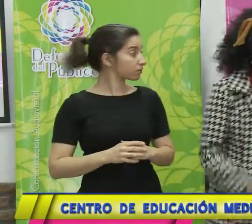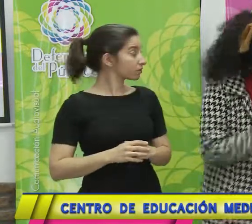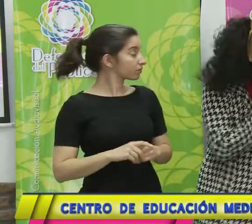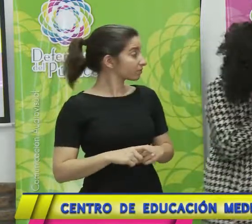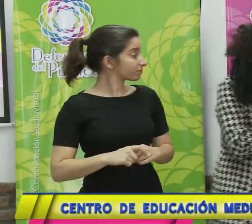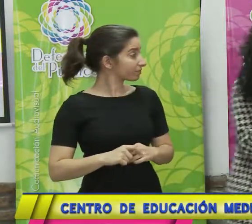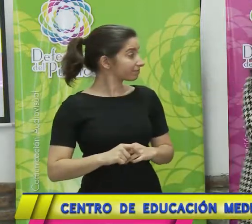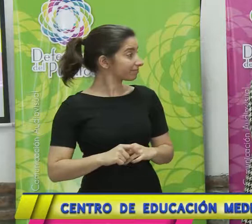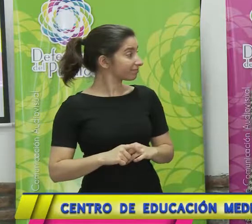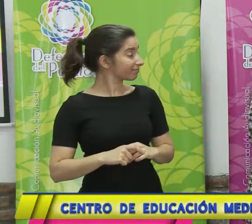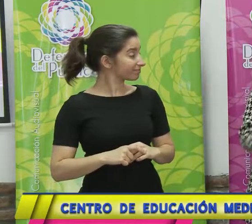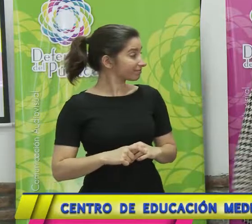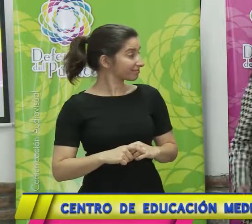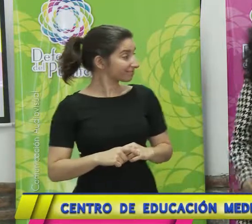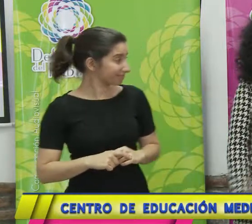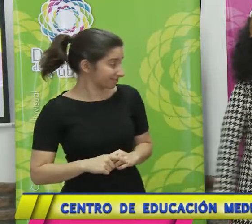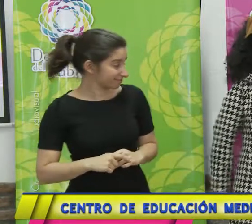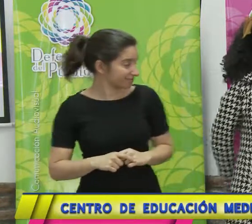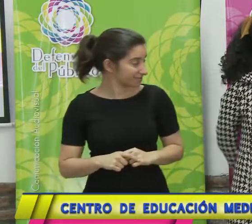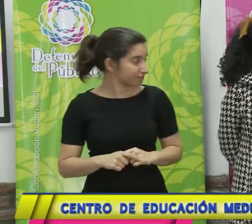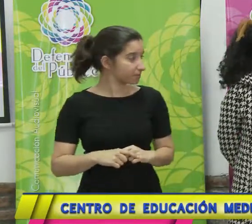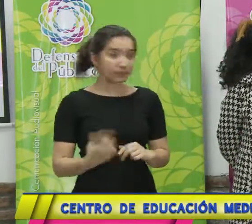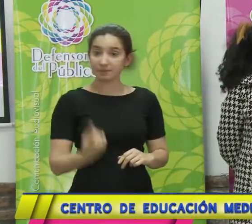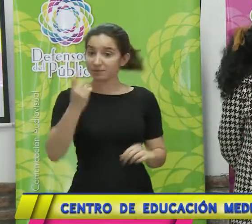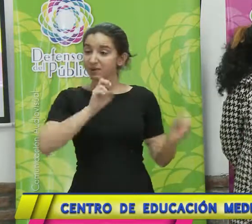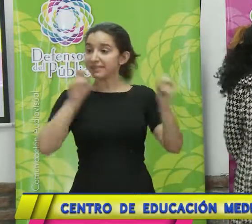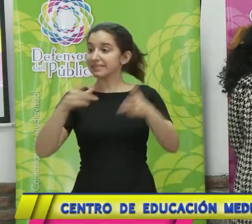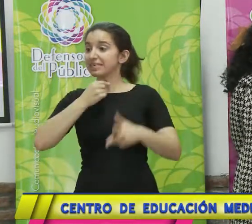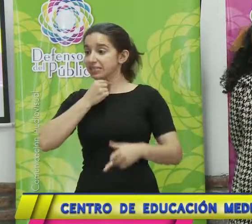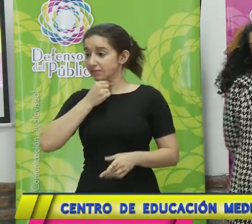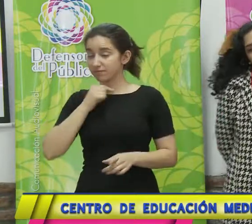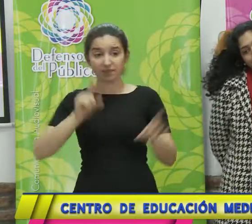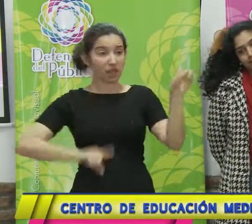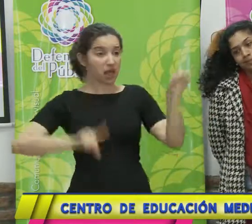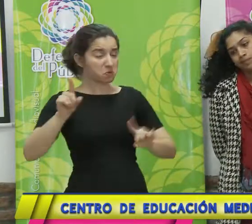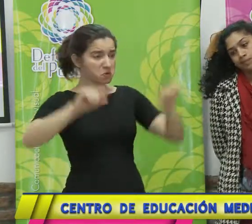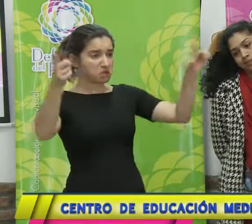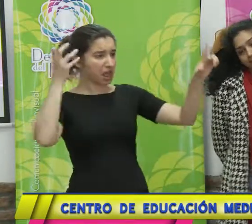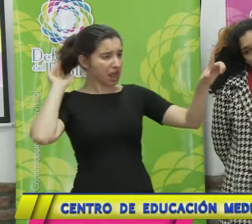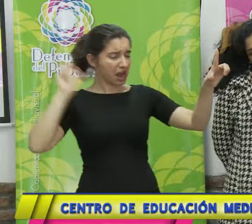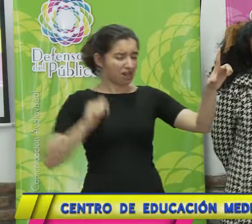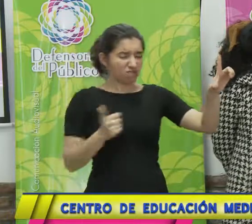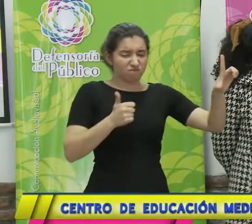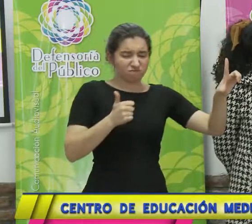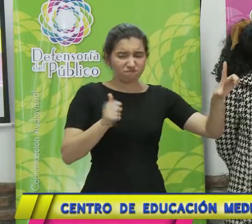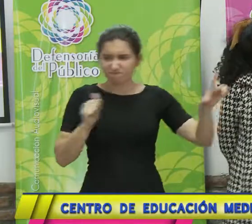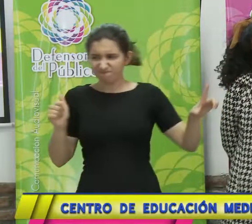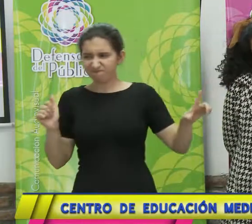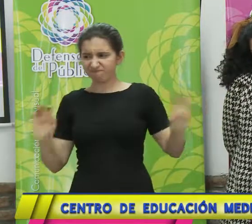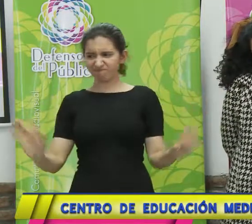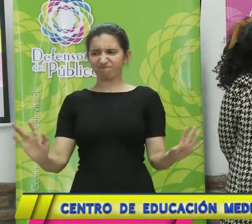bueno primero quería recalcar que algunos de nosotros no nos acercamos a los medios de comunicaciones porque